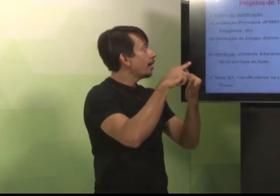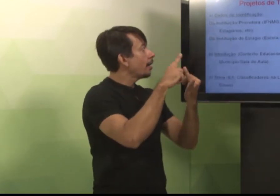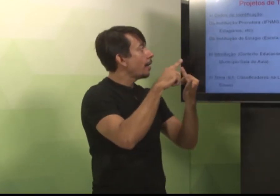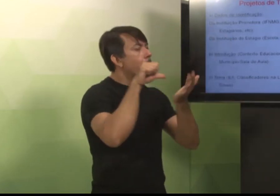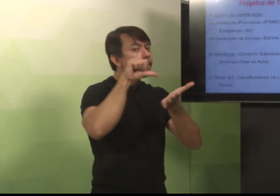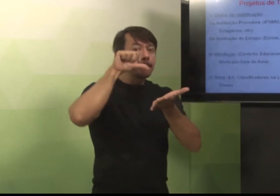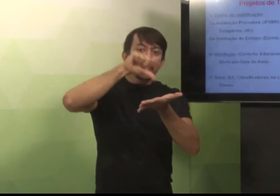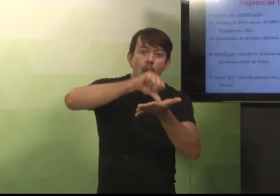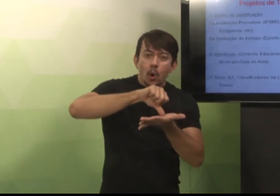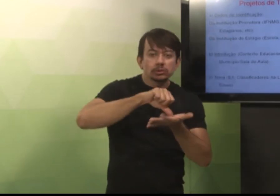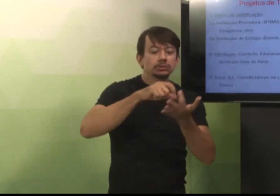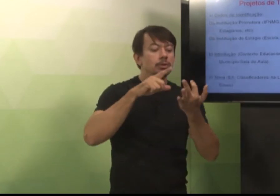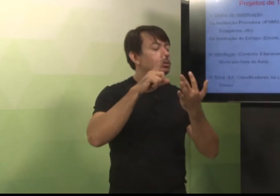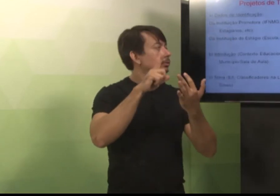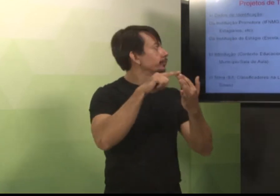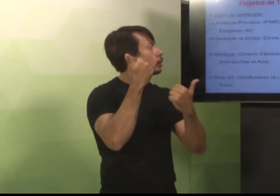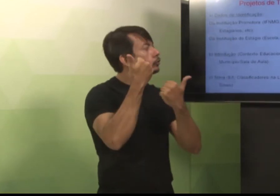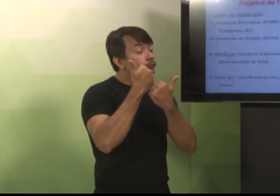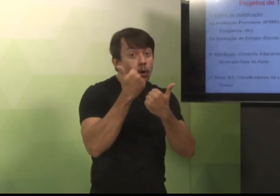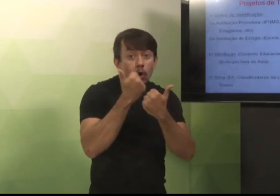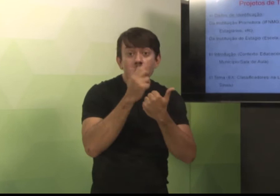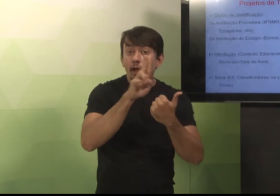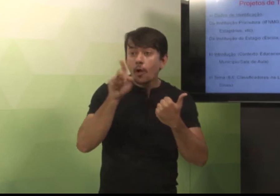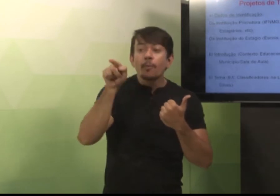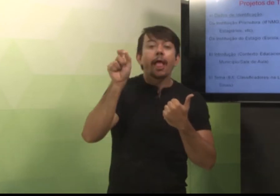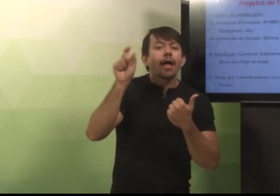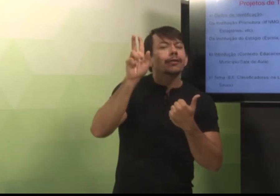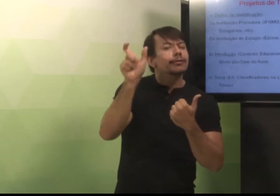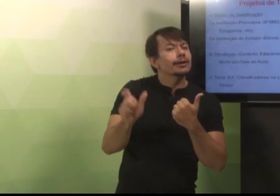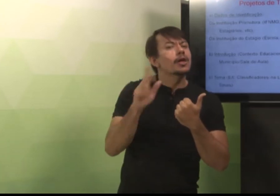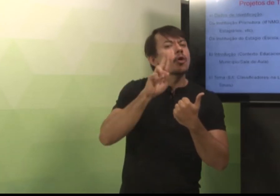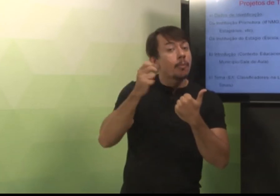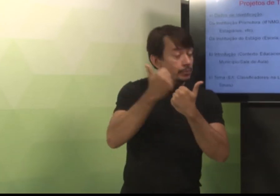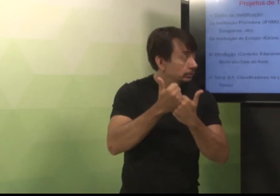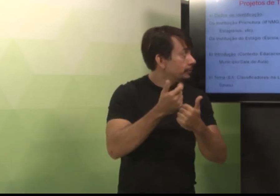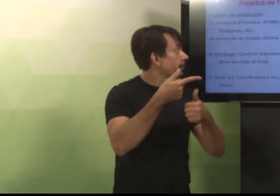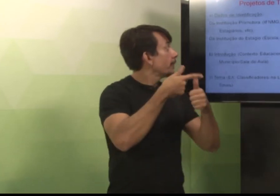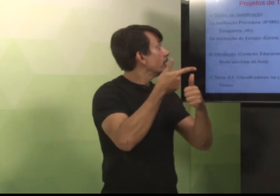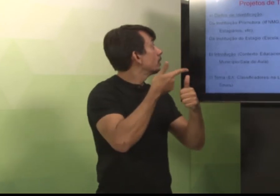primeiro campo. Você colocará IFNMG, o polo, o tutor,